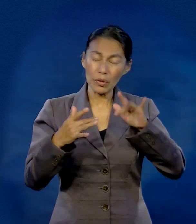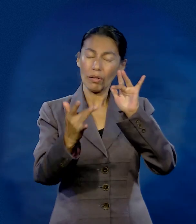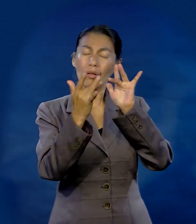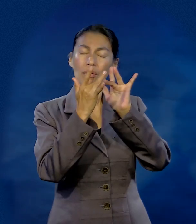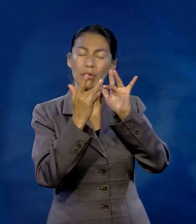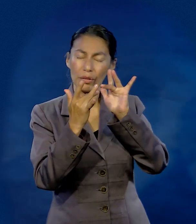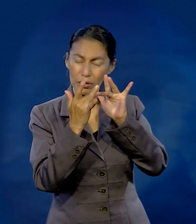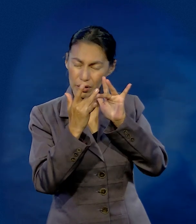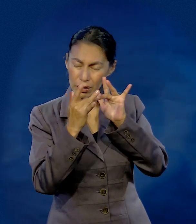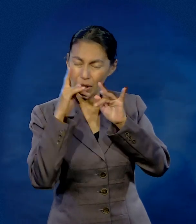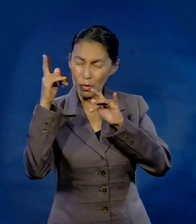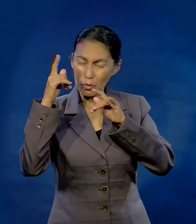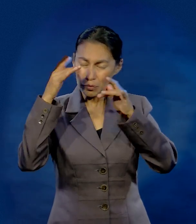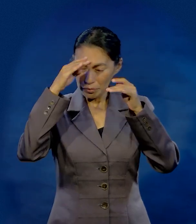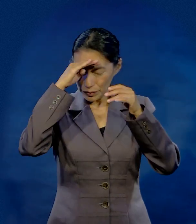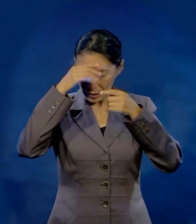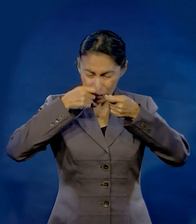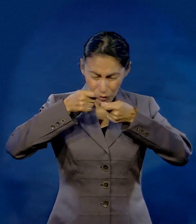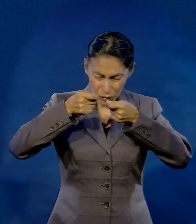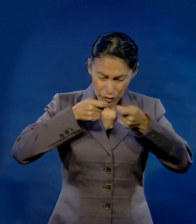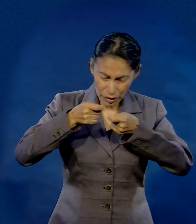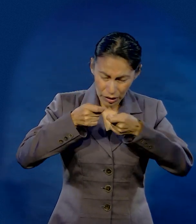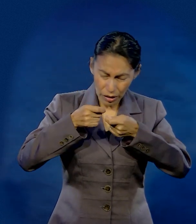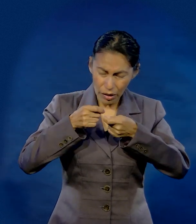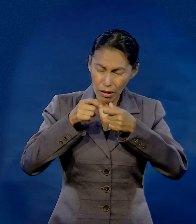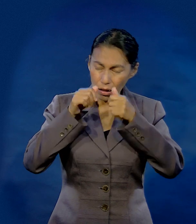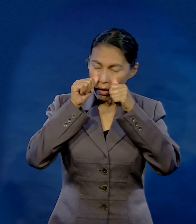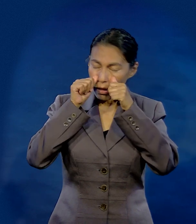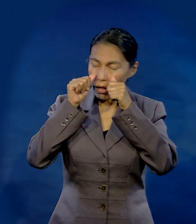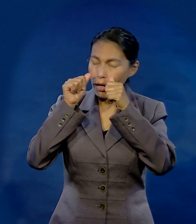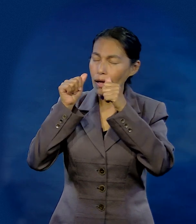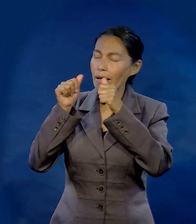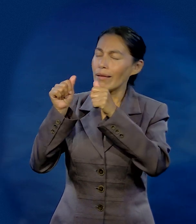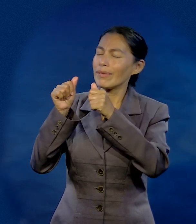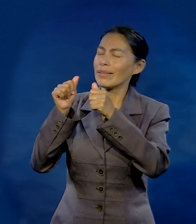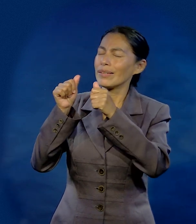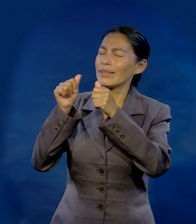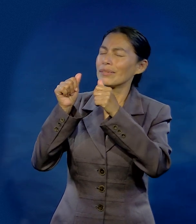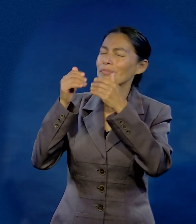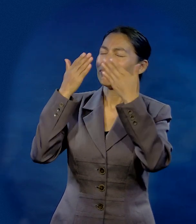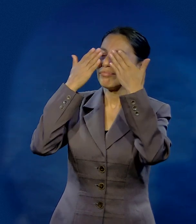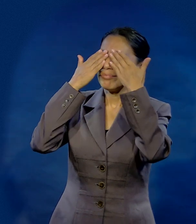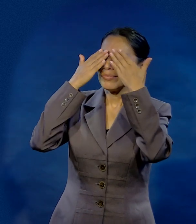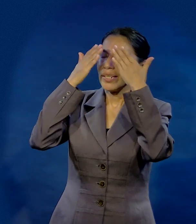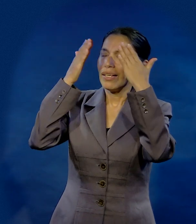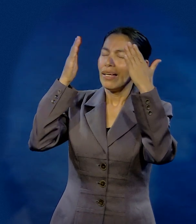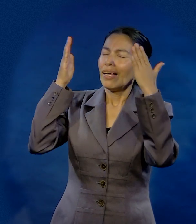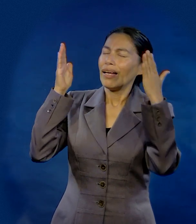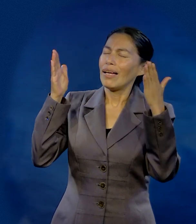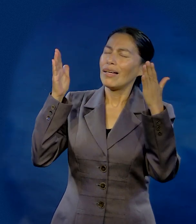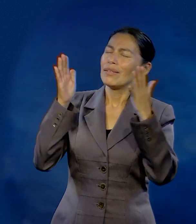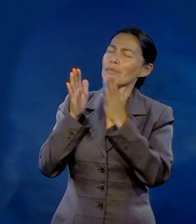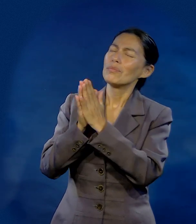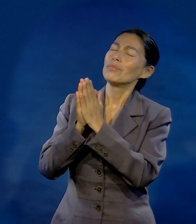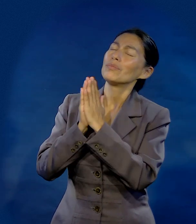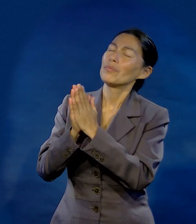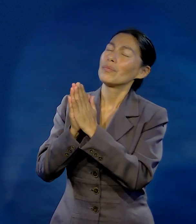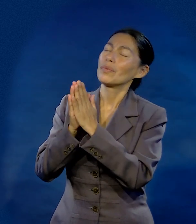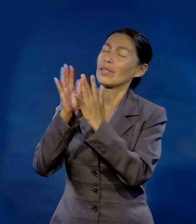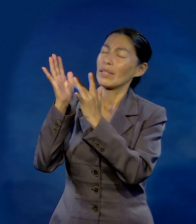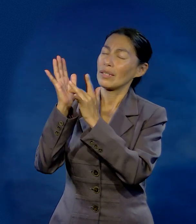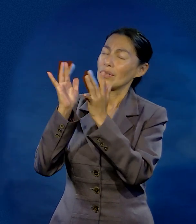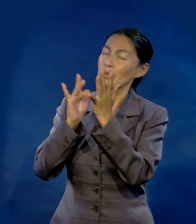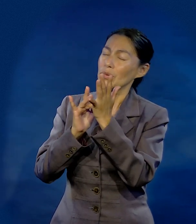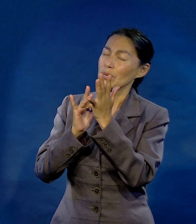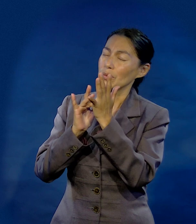de la mente de las personas que están aquí y que están detrás de las pantallas y que humildemente permitan que tú